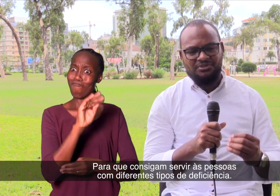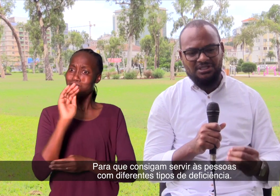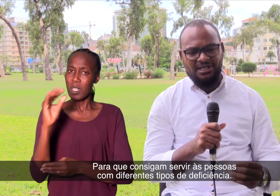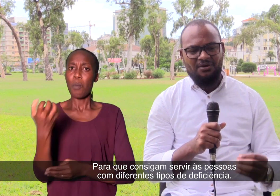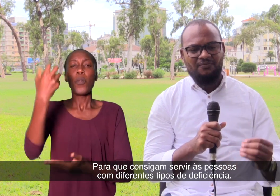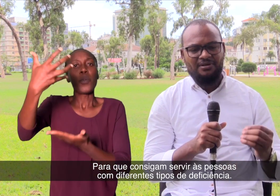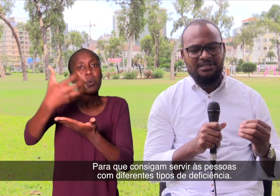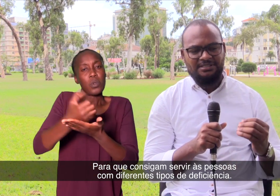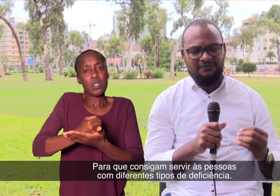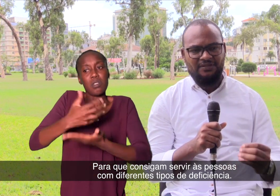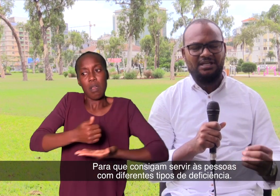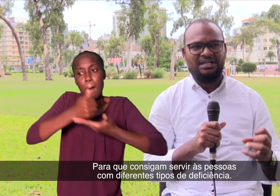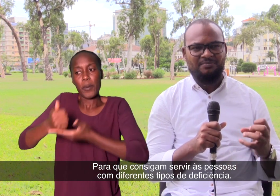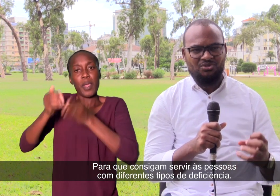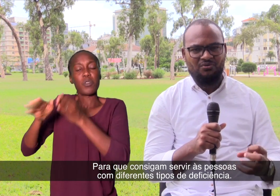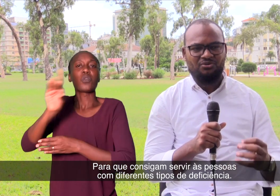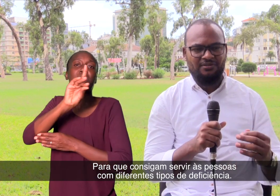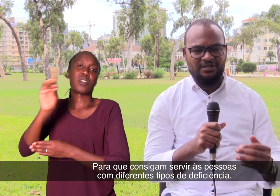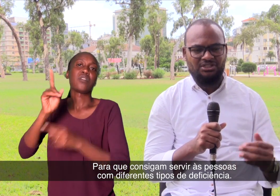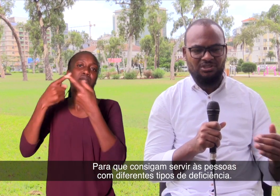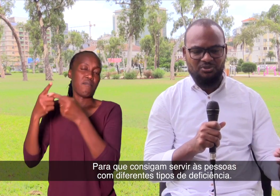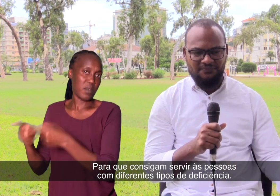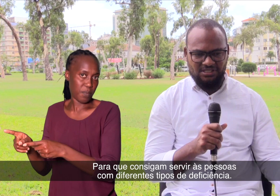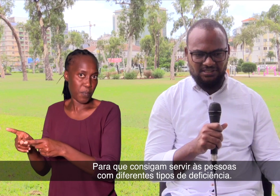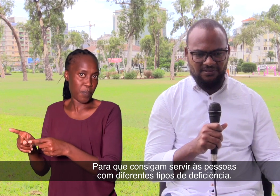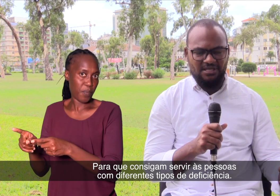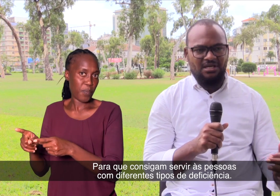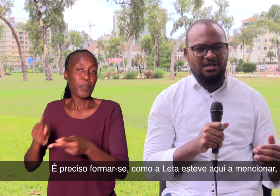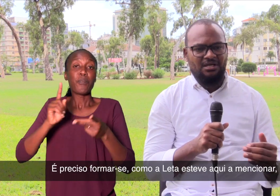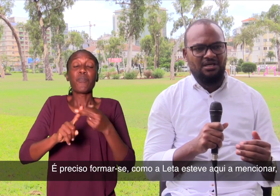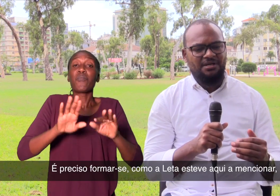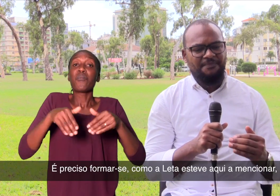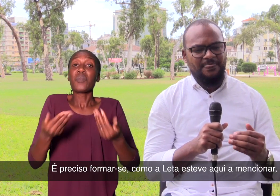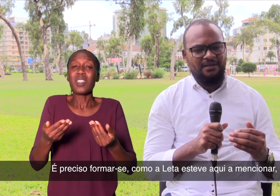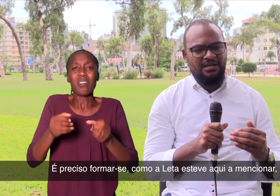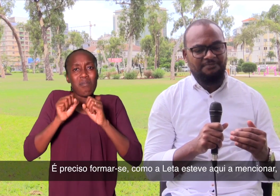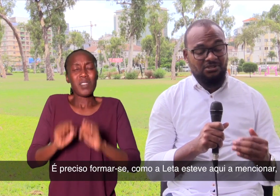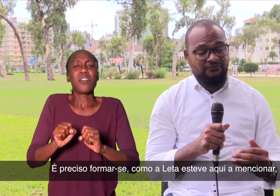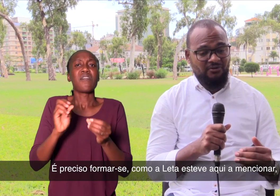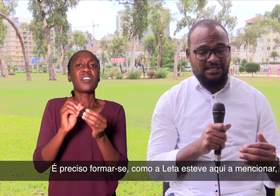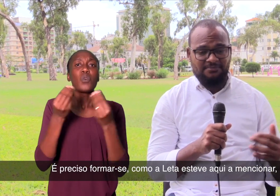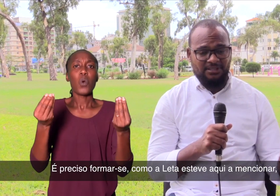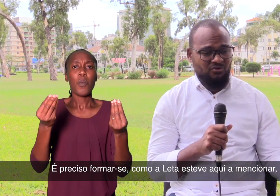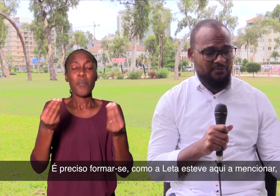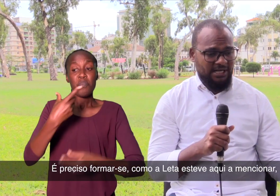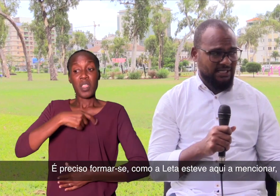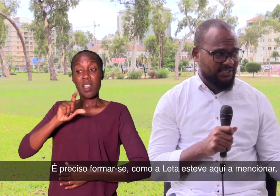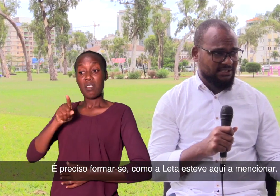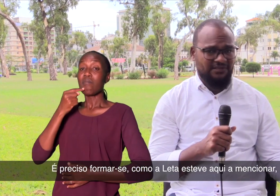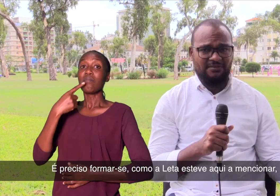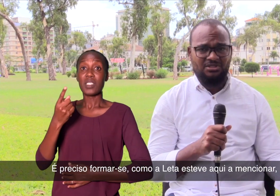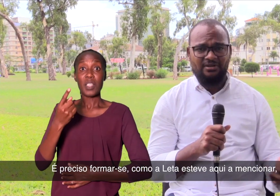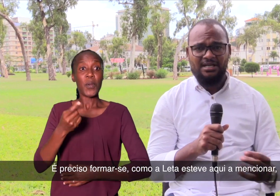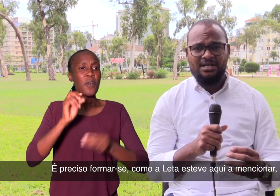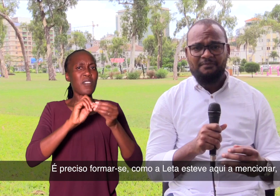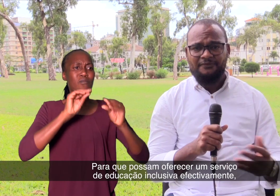consigam servir as pessoas com diferentes tipos de deficiência. É preciso formar-se, portanto, como a Leta